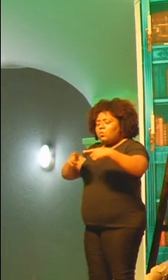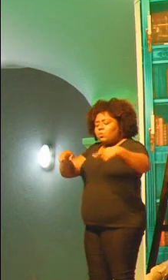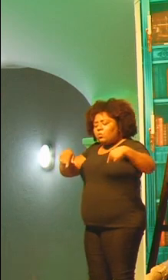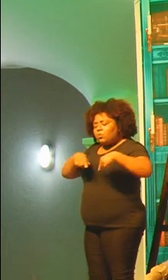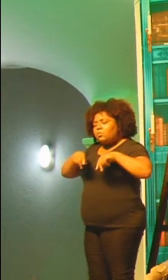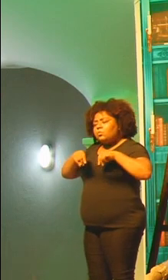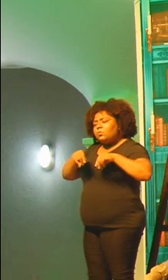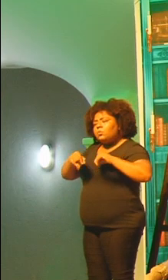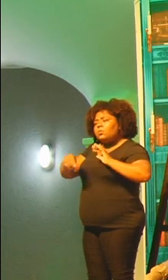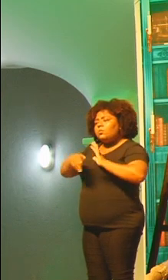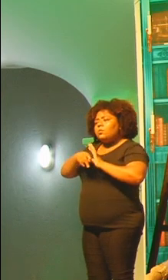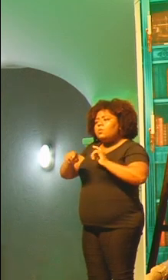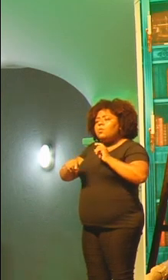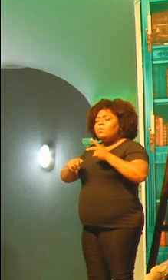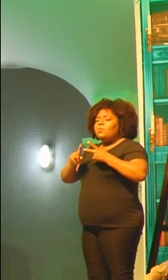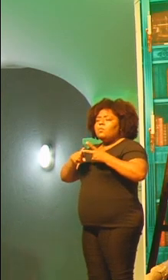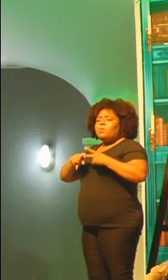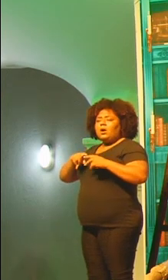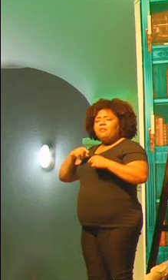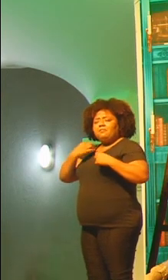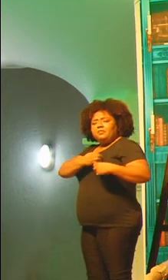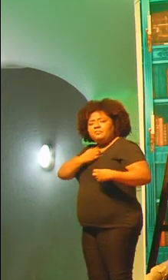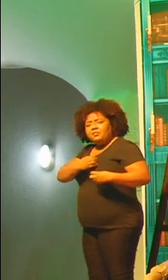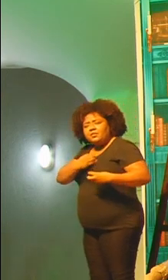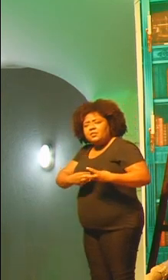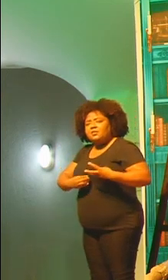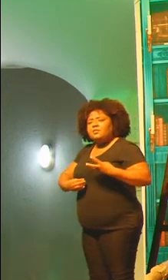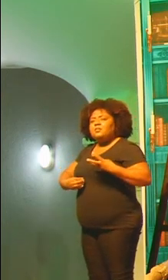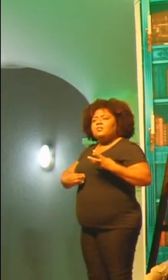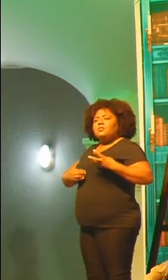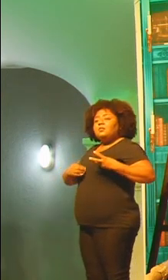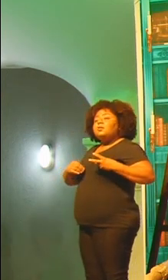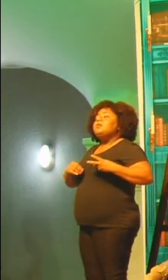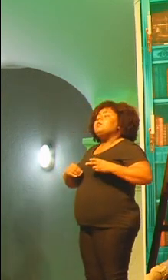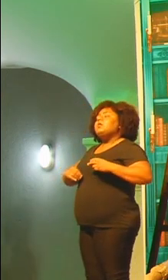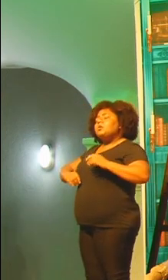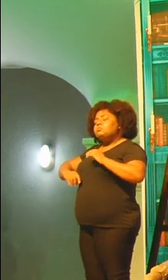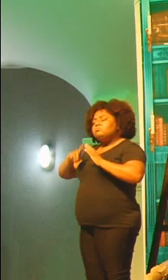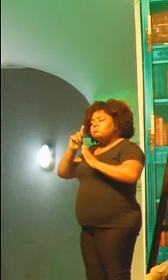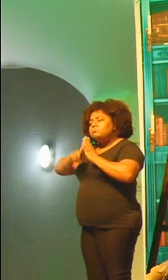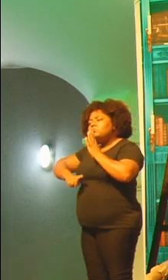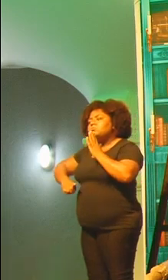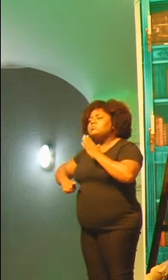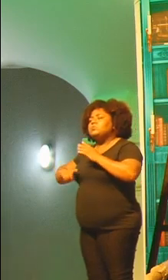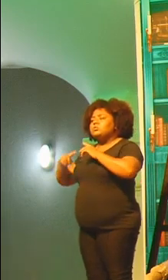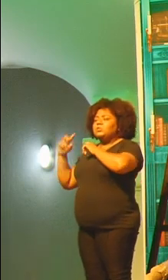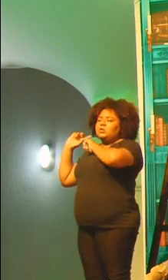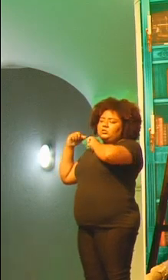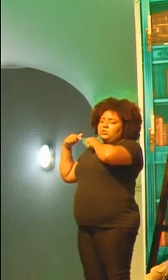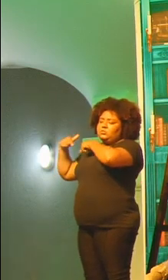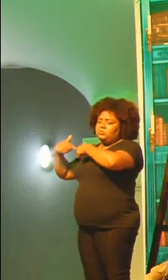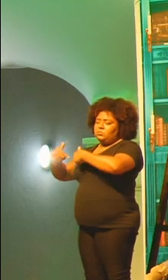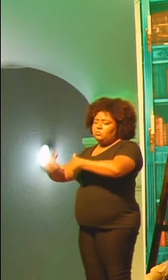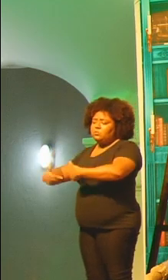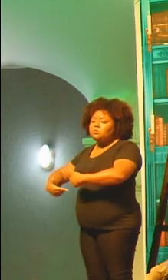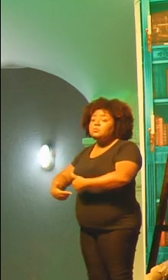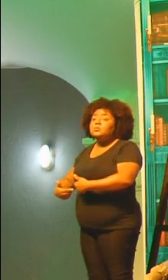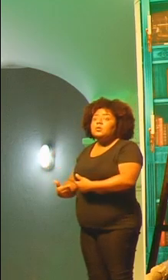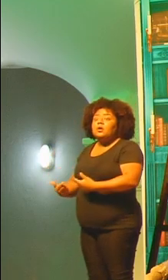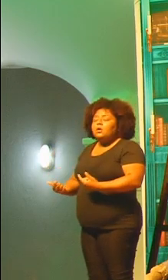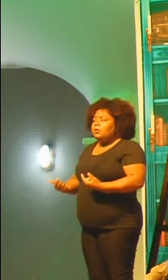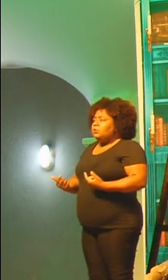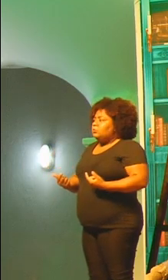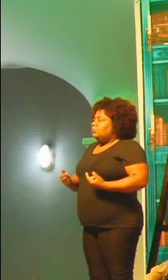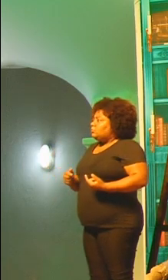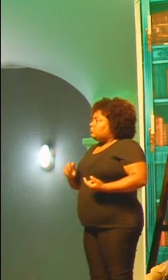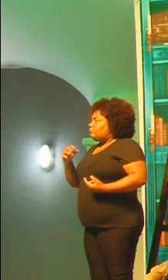à sobrevivência, à vivência, né? É o direito de se manter as tradições. Tudo isso me atravessou de uma forma que